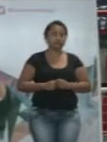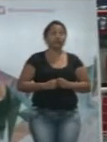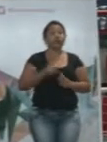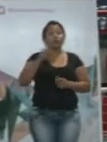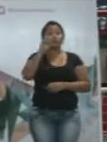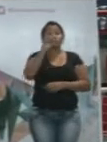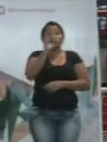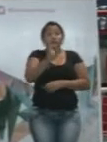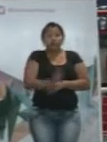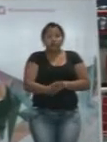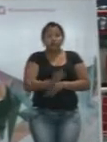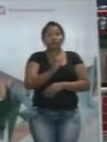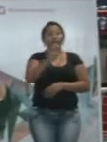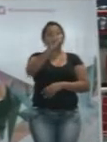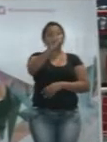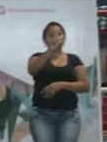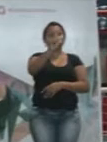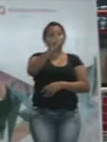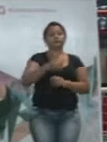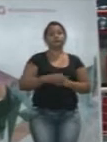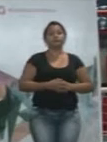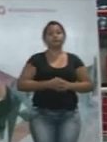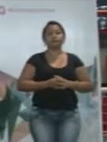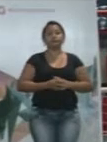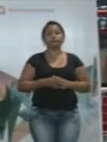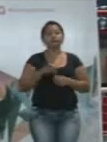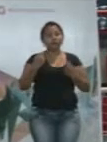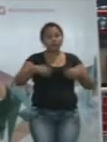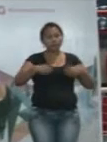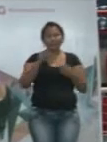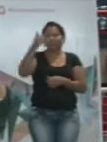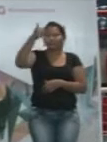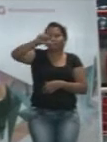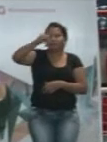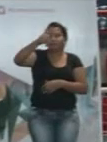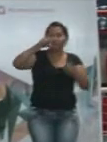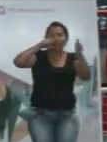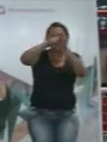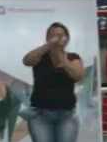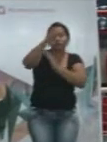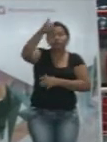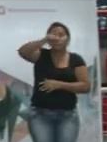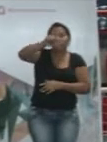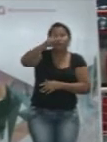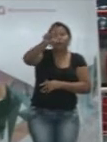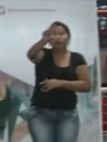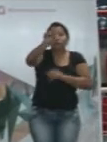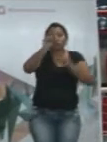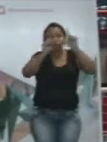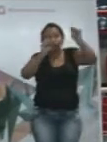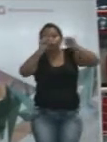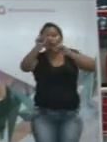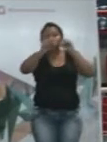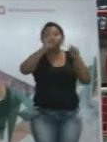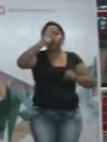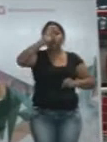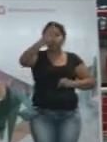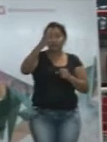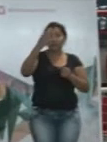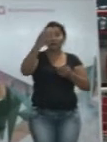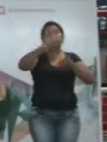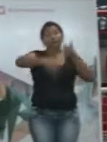comigo o item D. Então, sempre analisando a questão e vendo o que é que o enunciado te fala. O Enem